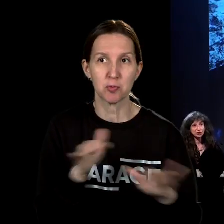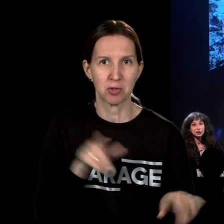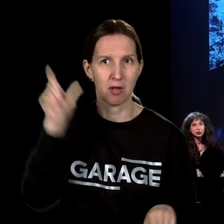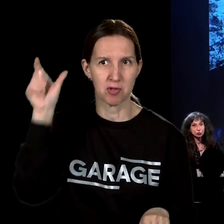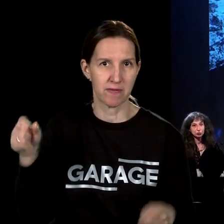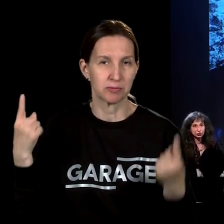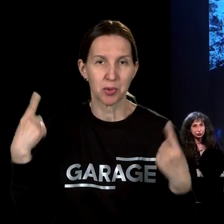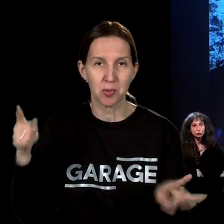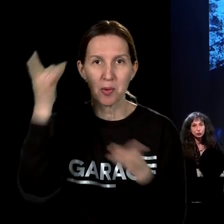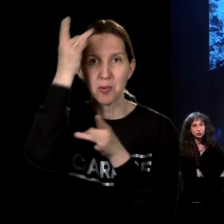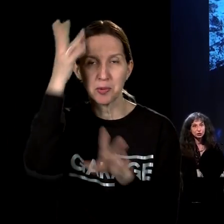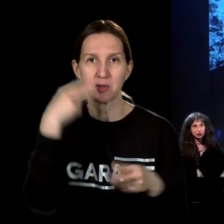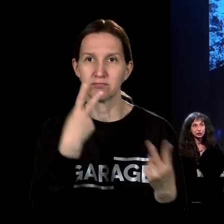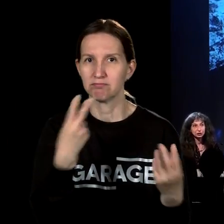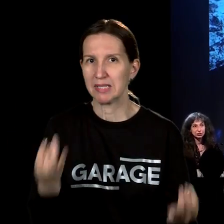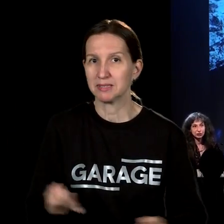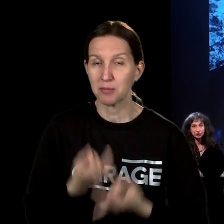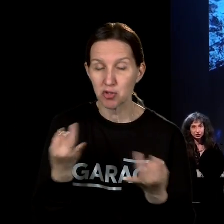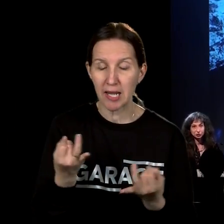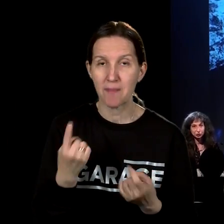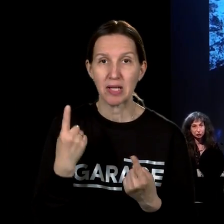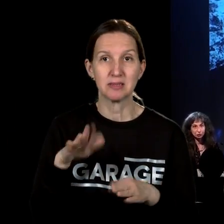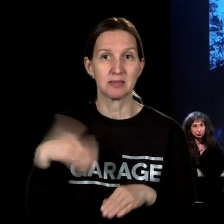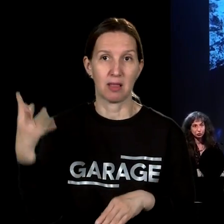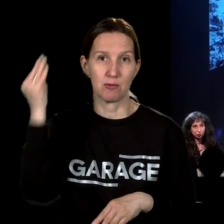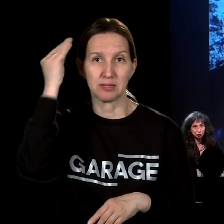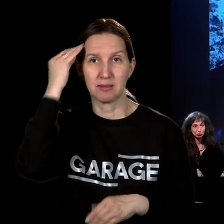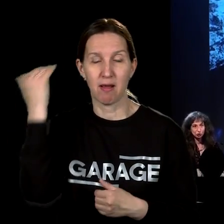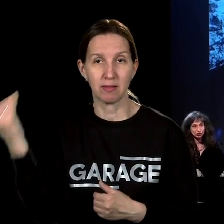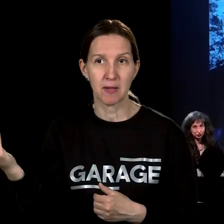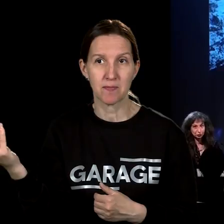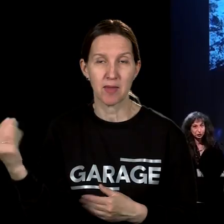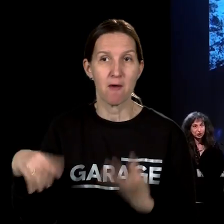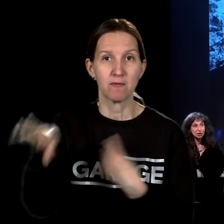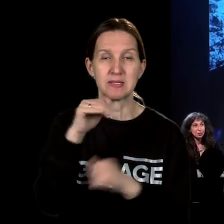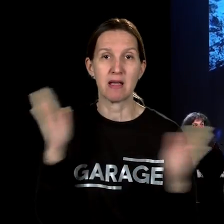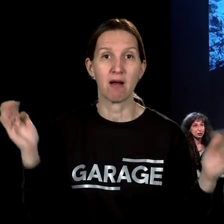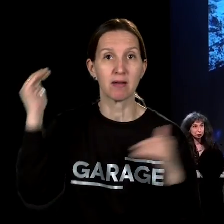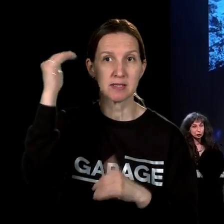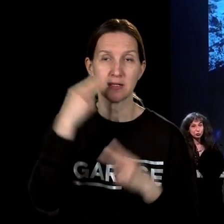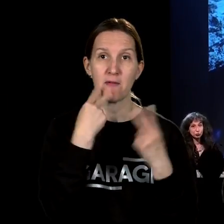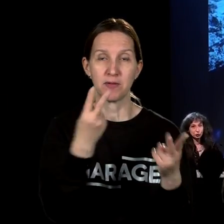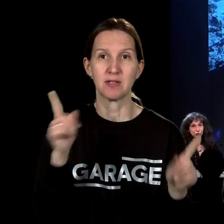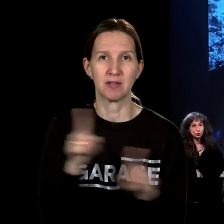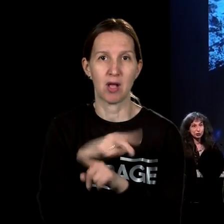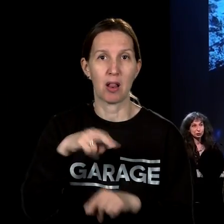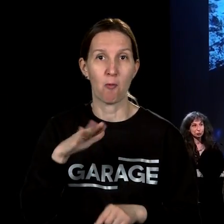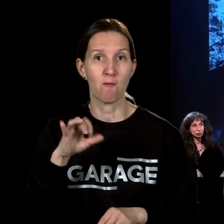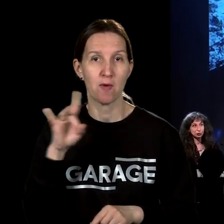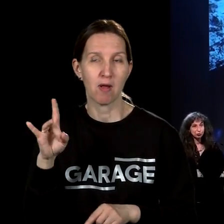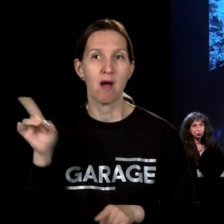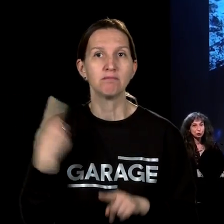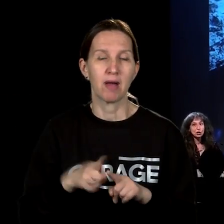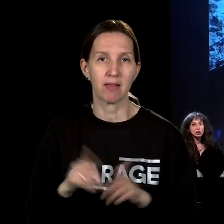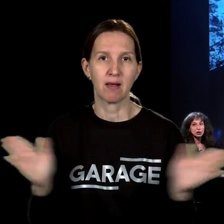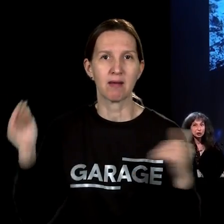все картины, которые он видит в Лувре, да, это картины на христианские сюжеты, поэтому это то, что нужно освоить японскому художнику, приехавшему